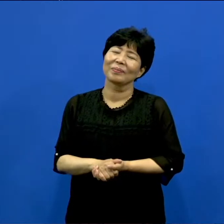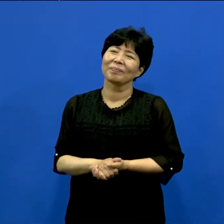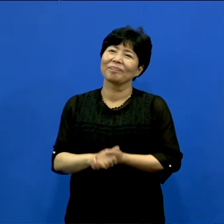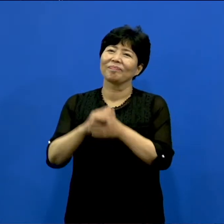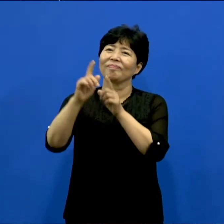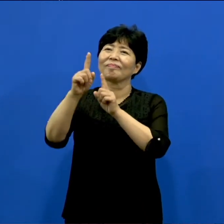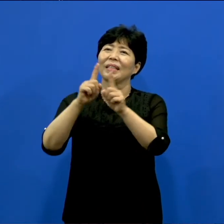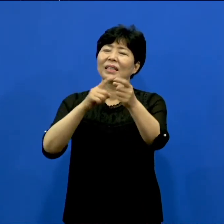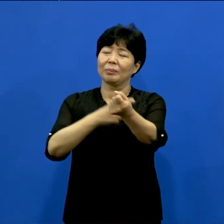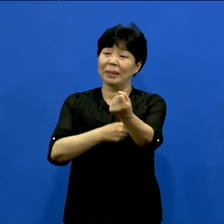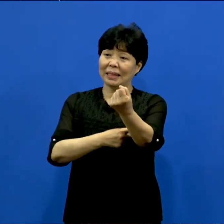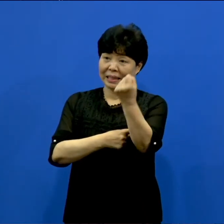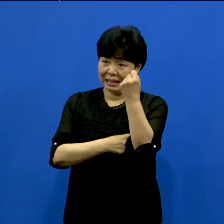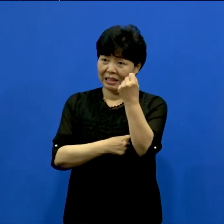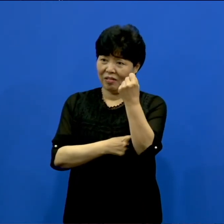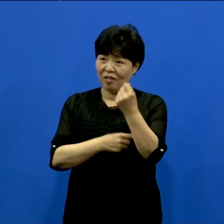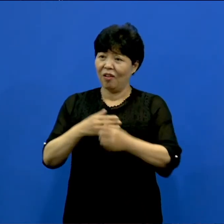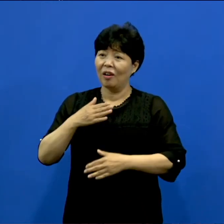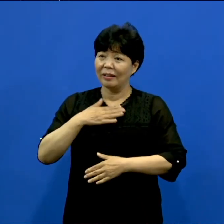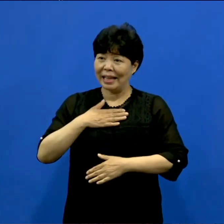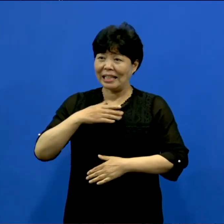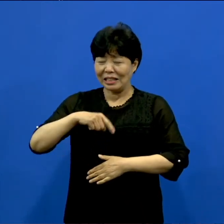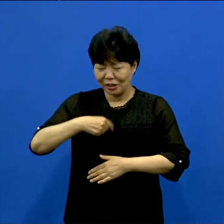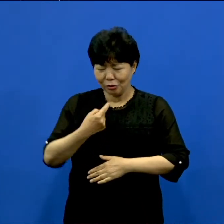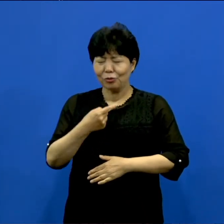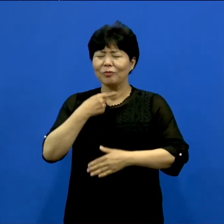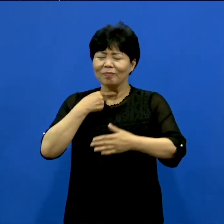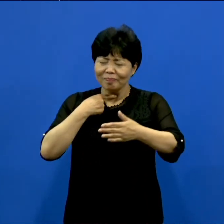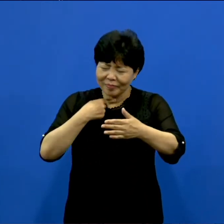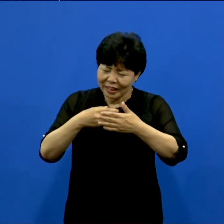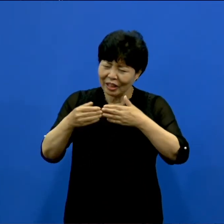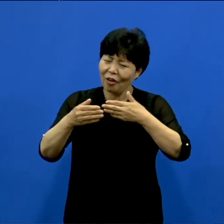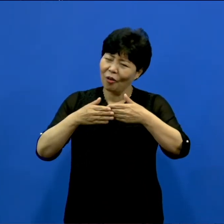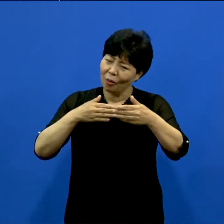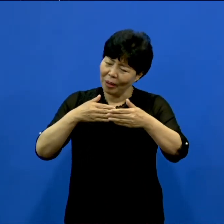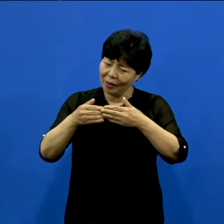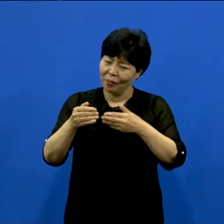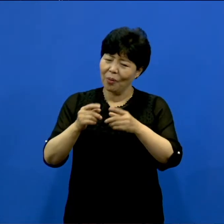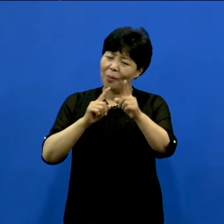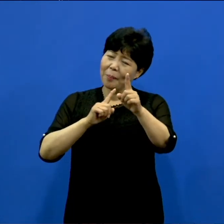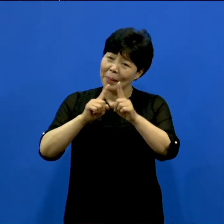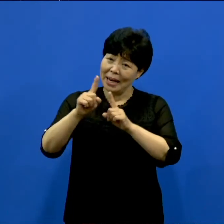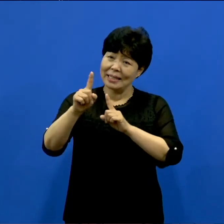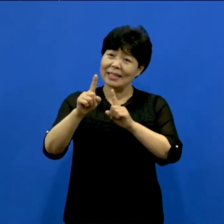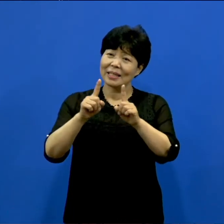말씀의 능력을 내가 경험하기 위해서는 그 말씀을 있는 그대로